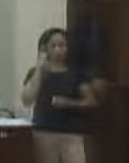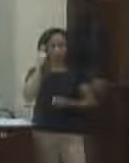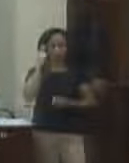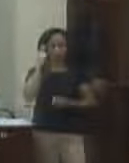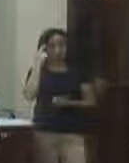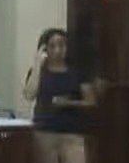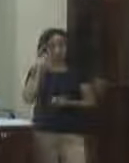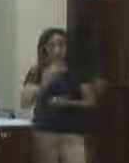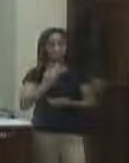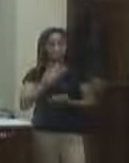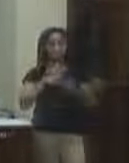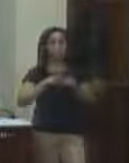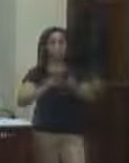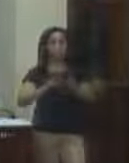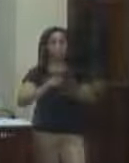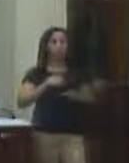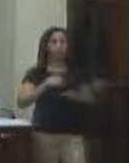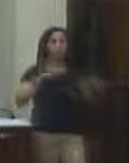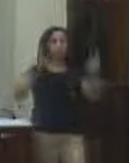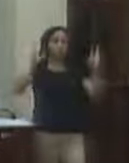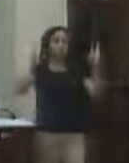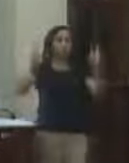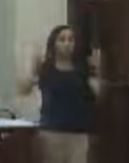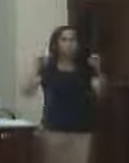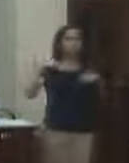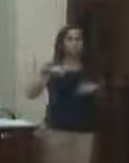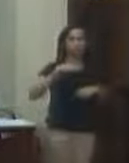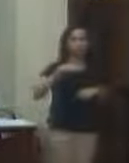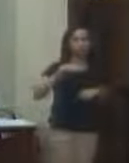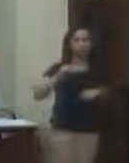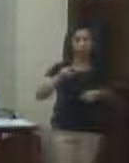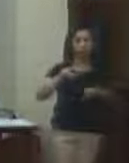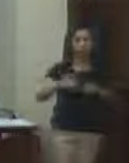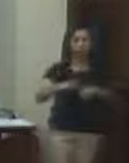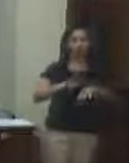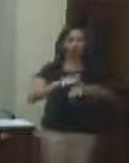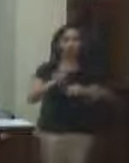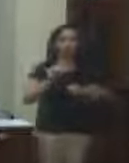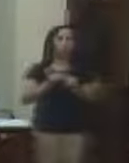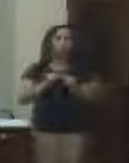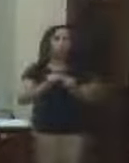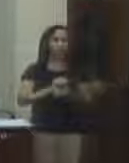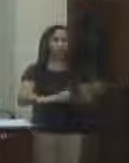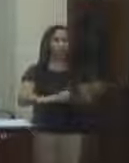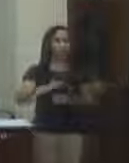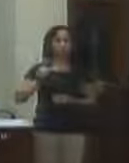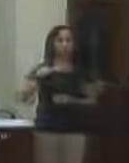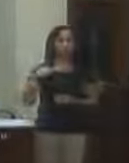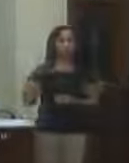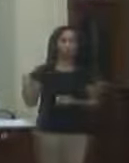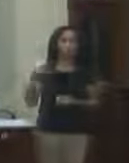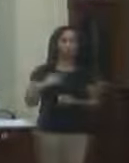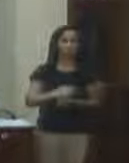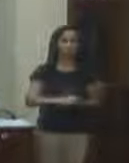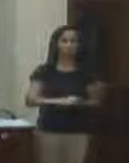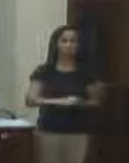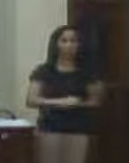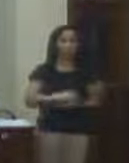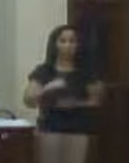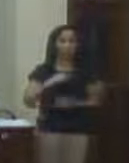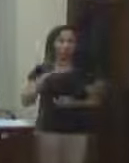não uma resposta, mas um motivo, assim, a mais do que pode ser feito com a colocação de todos os vereadores para ter